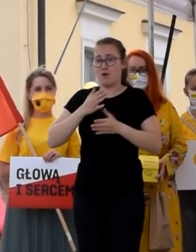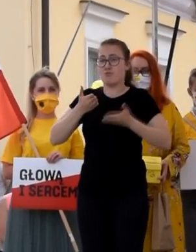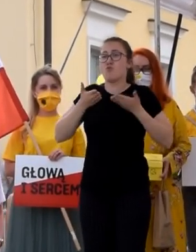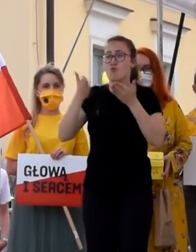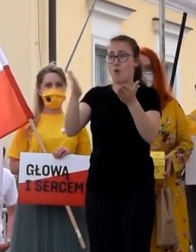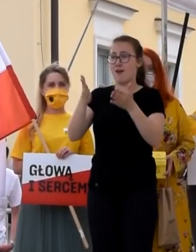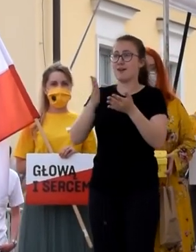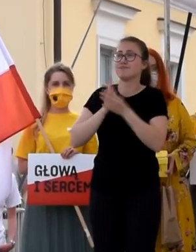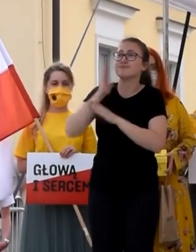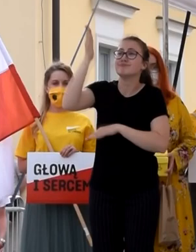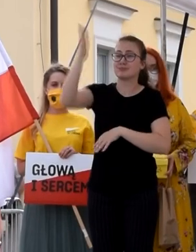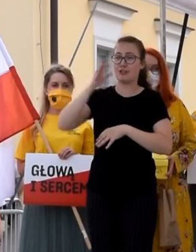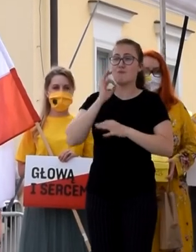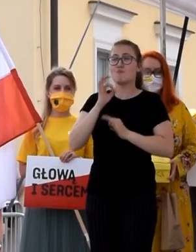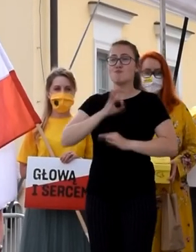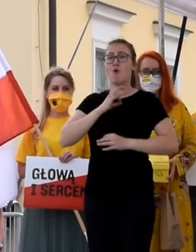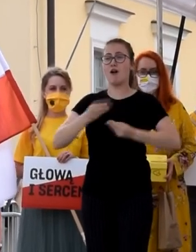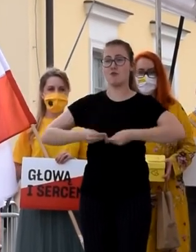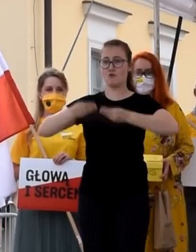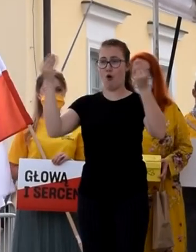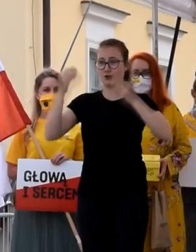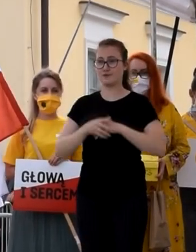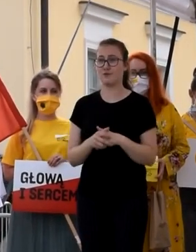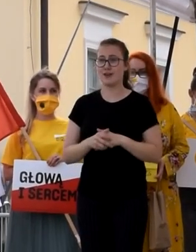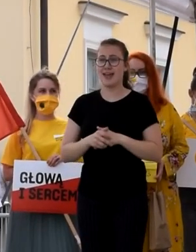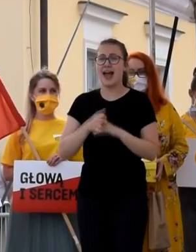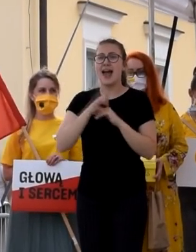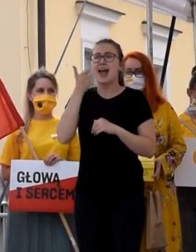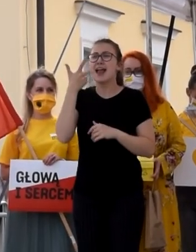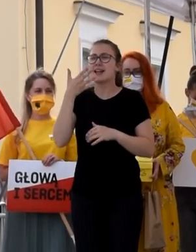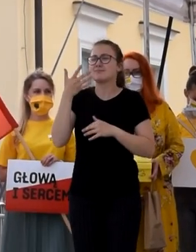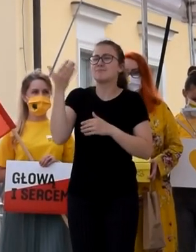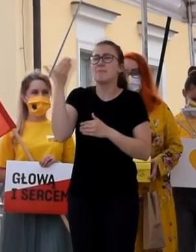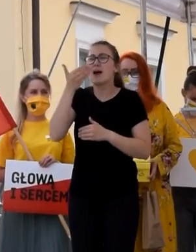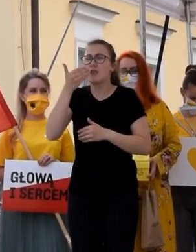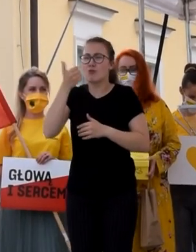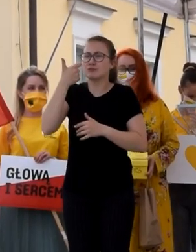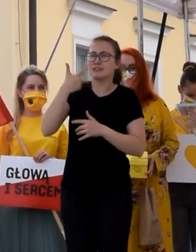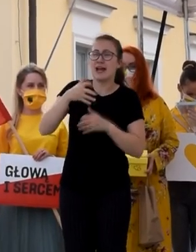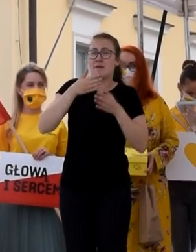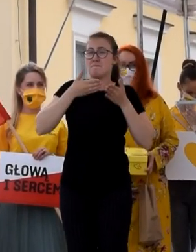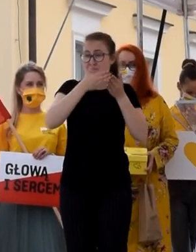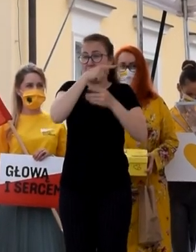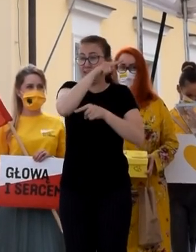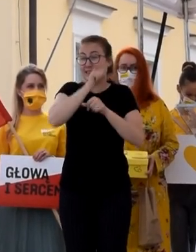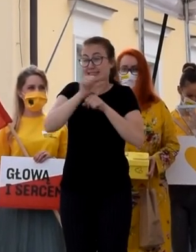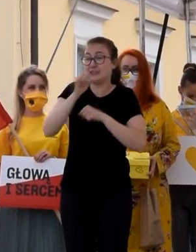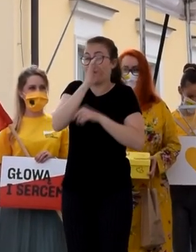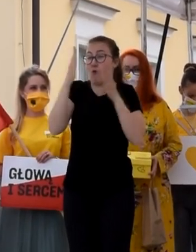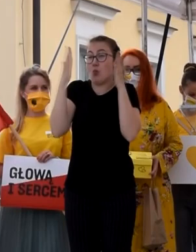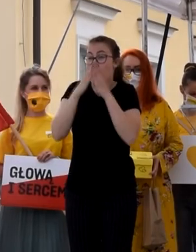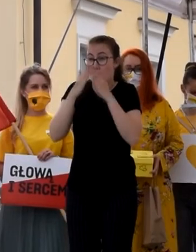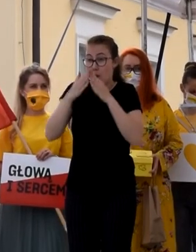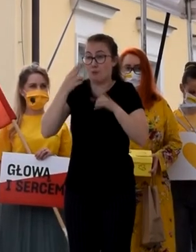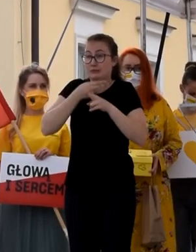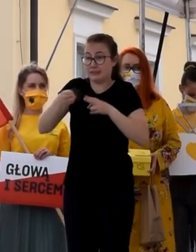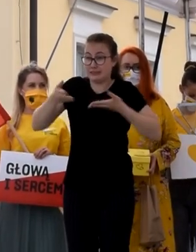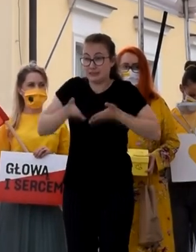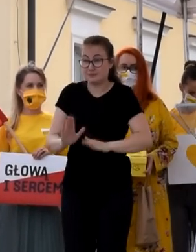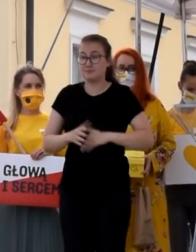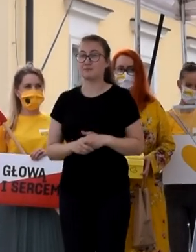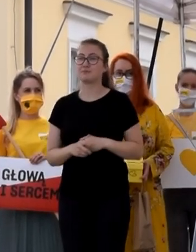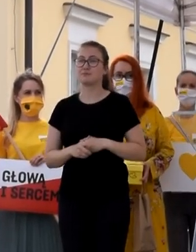Pierwszy rodzinny dom, kilkaset metrów stąd, na ulicy Malmeda, jeszcze istnieje. To jest dom, w którym Itzhak